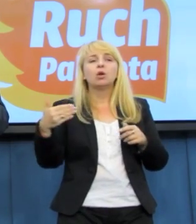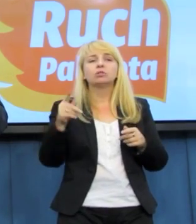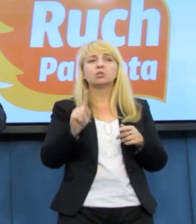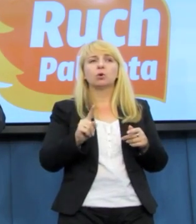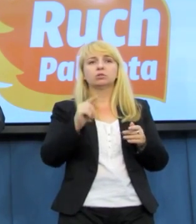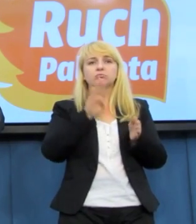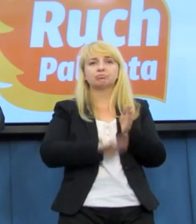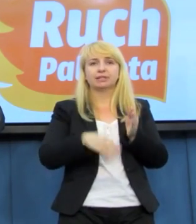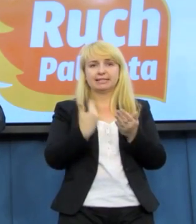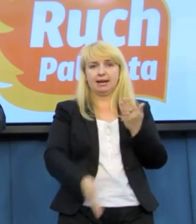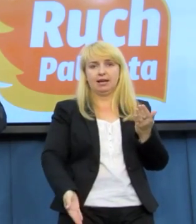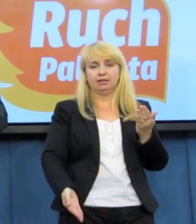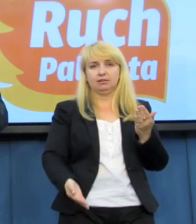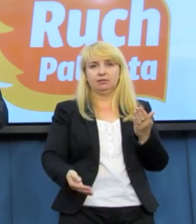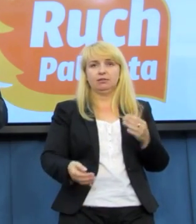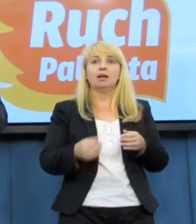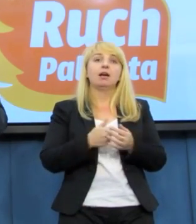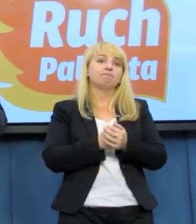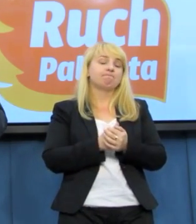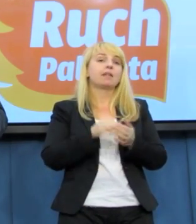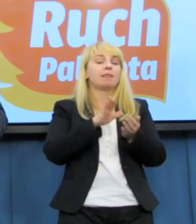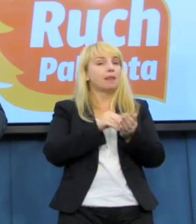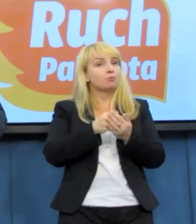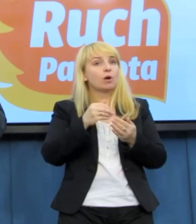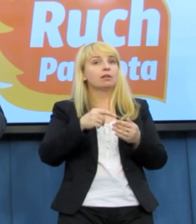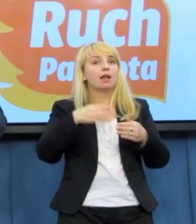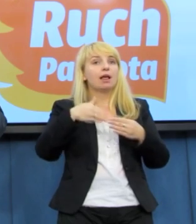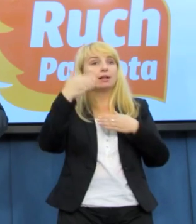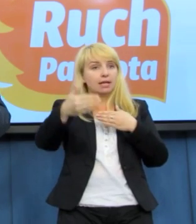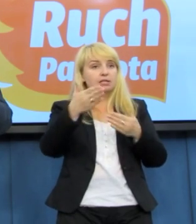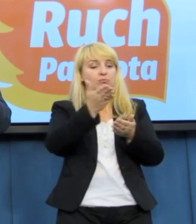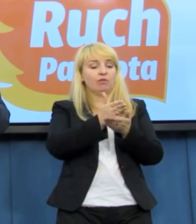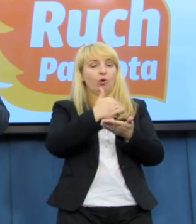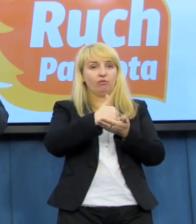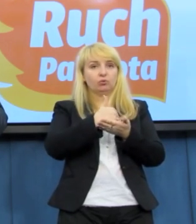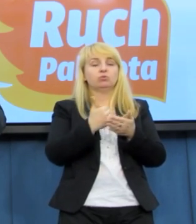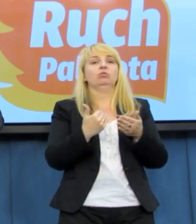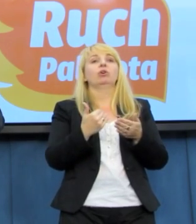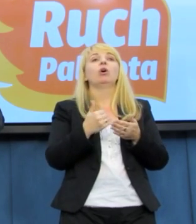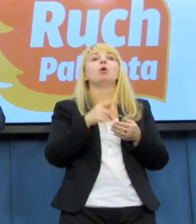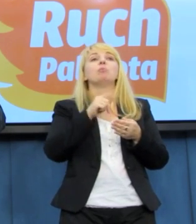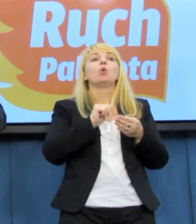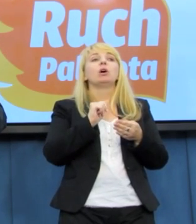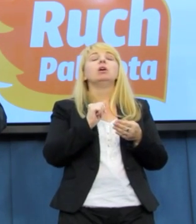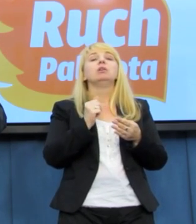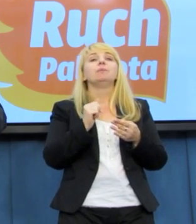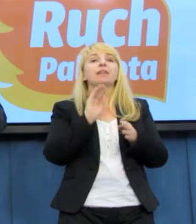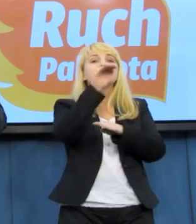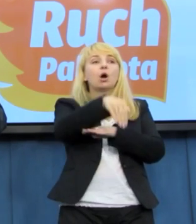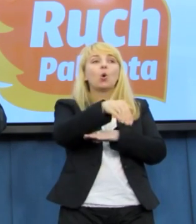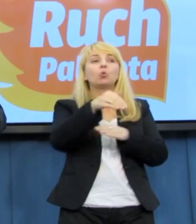przykład zachodniopomorskie, to już 68 nieruchomości zostało przekazanych z bonifikatą wyższą